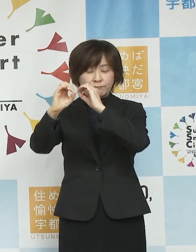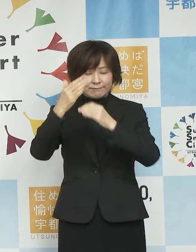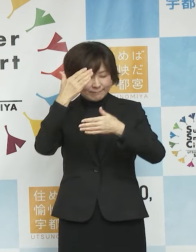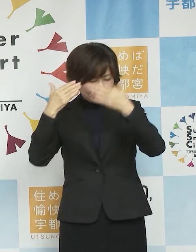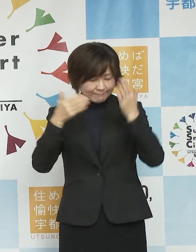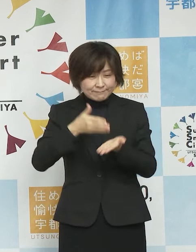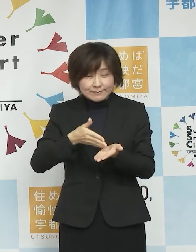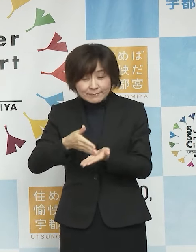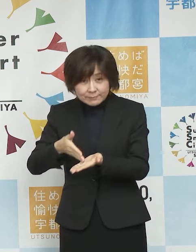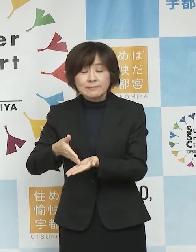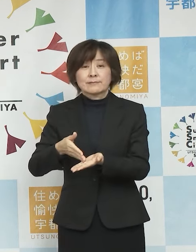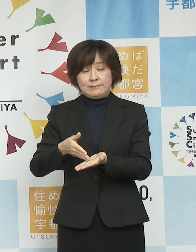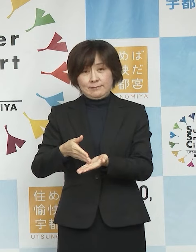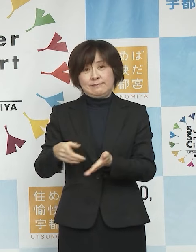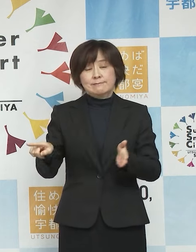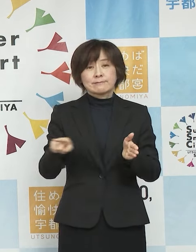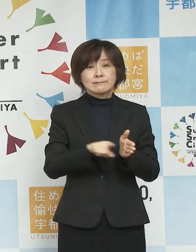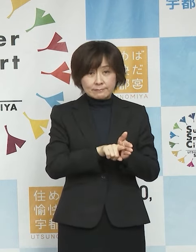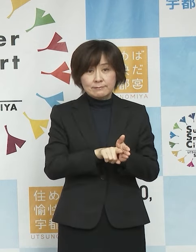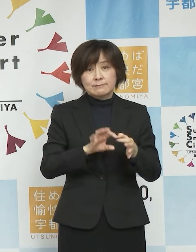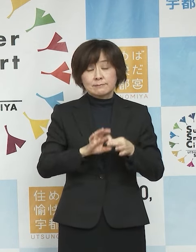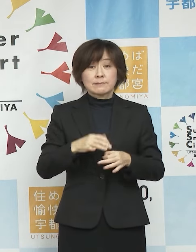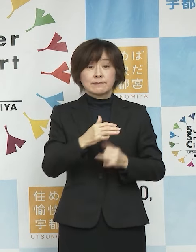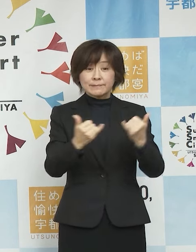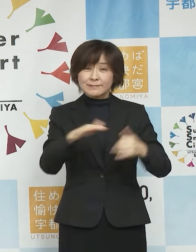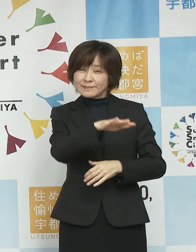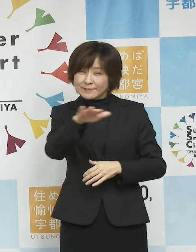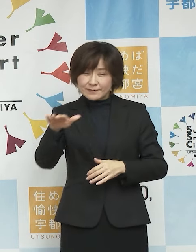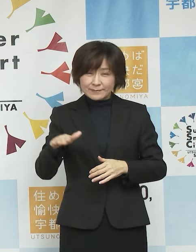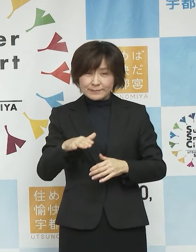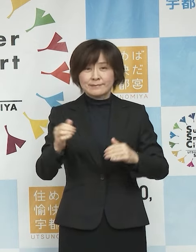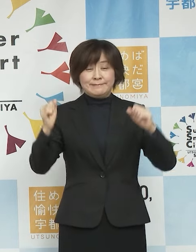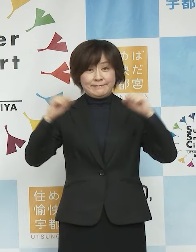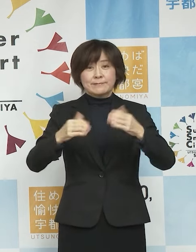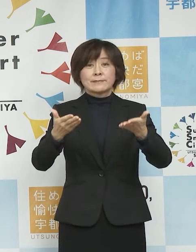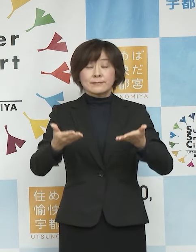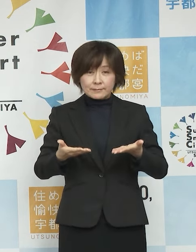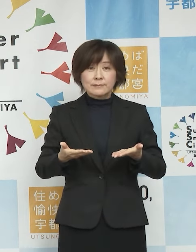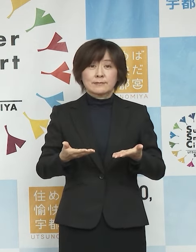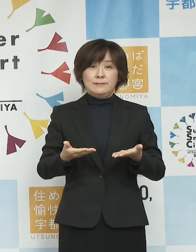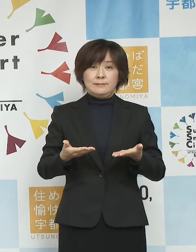に説明してきたことで、多くの方々にご賛同をいただき